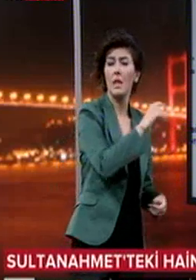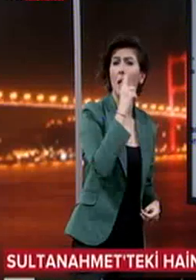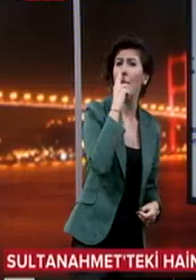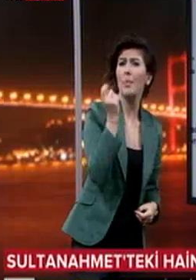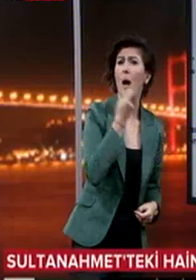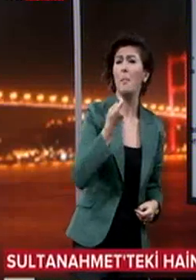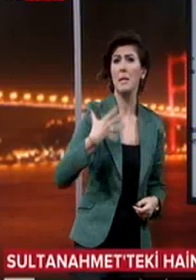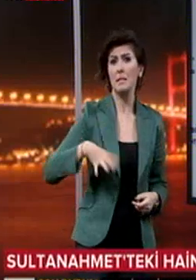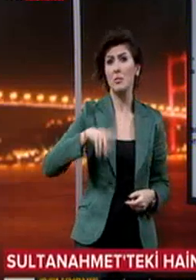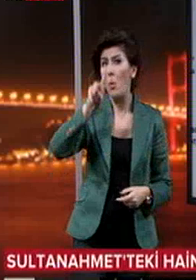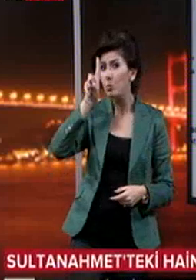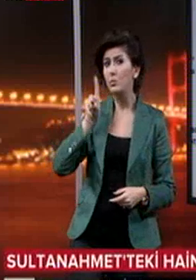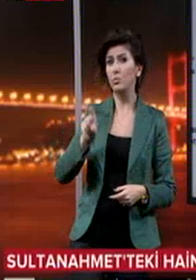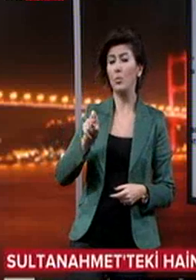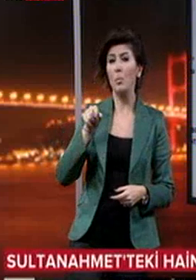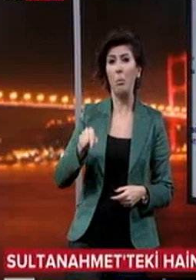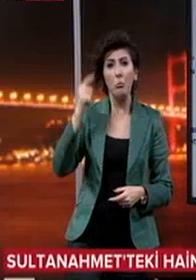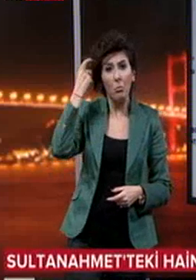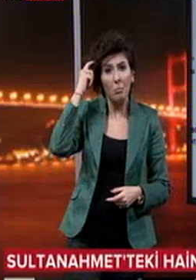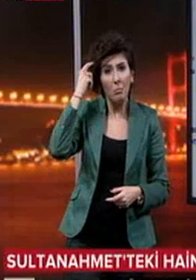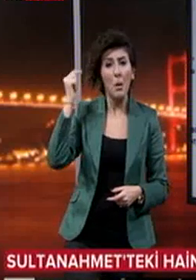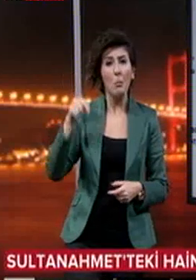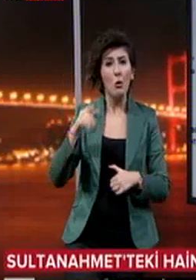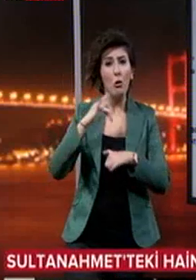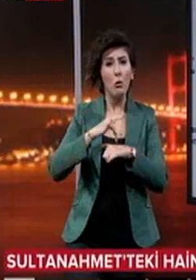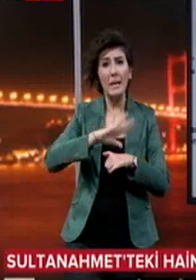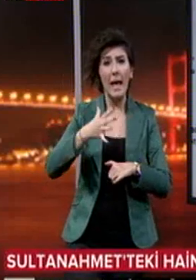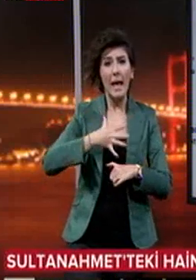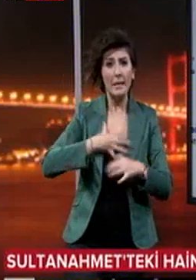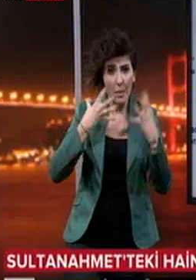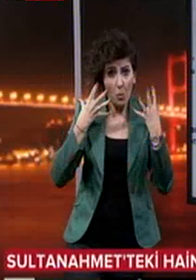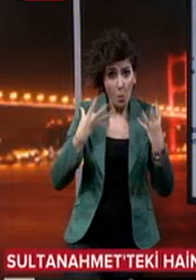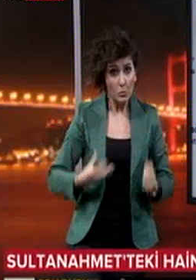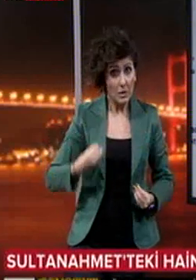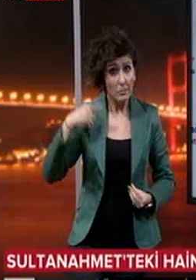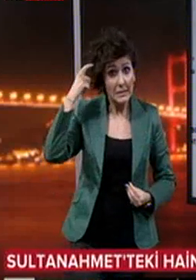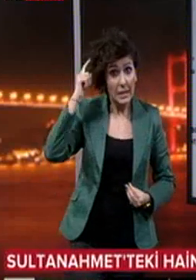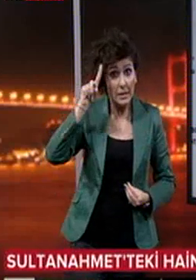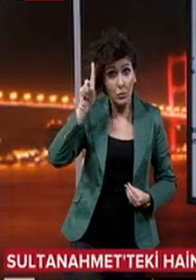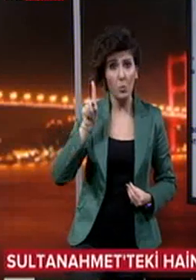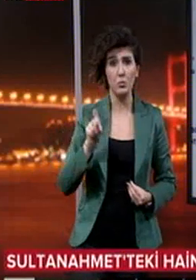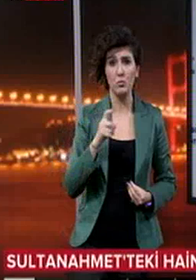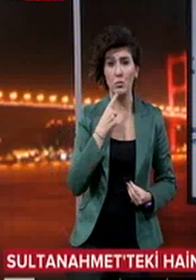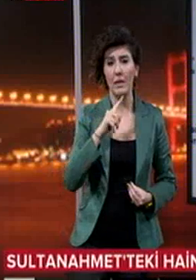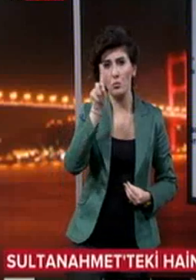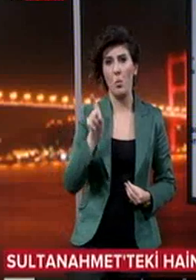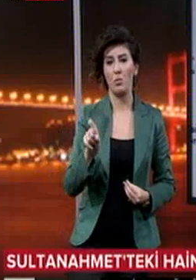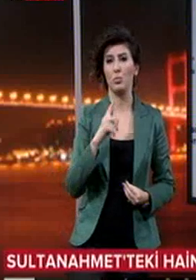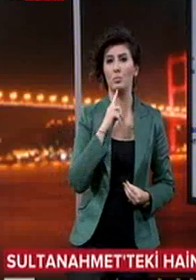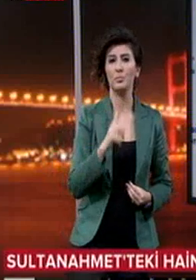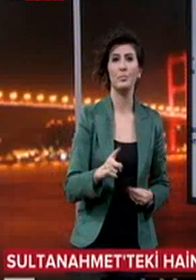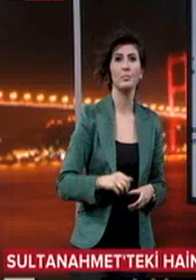Erdoğan, ne yapmak istiyorsunuz? Bununla ideolojilerinizi bu ülkeye egemen kılabileceğinizi mi zannediyorsunuz? Diye sordu.